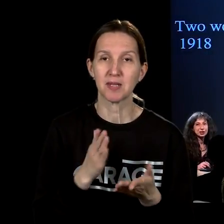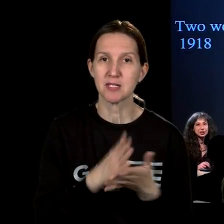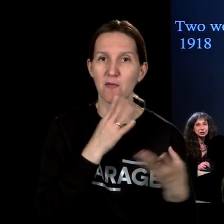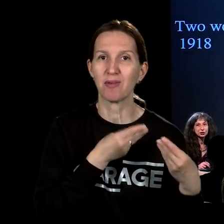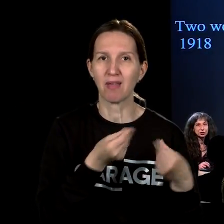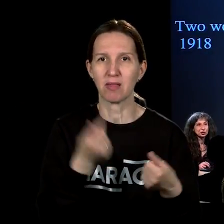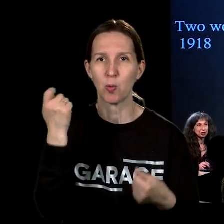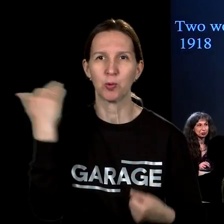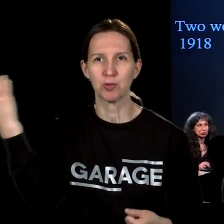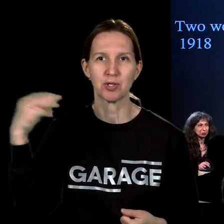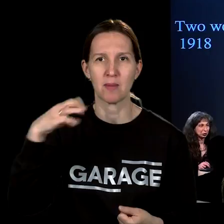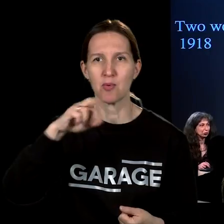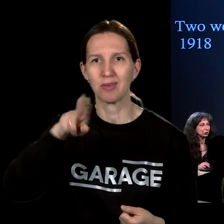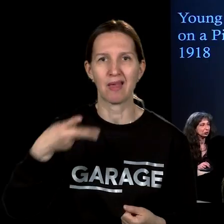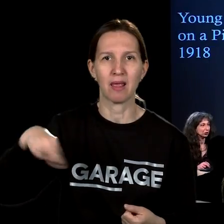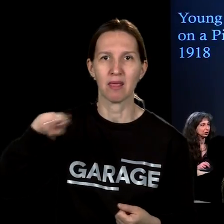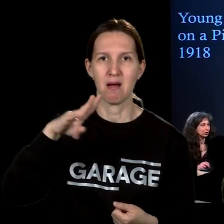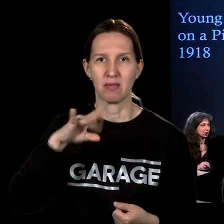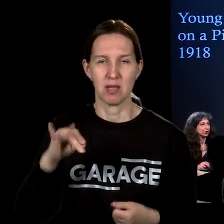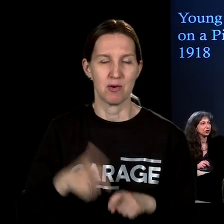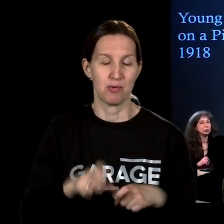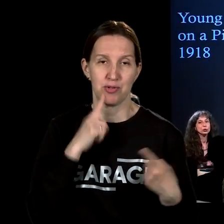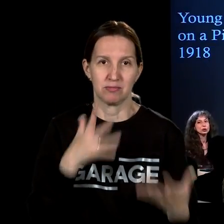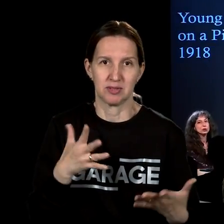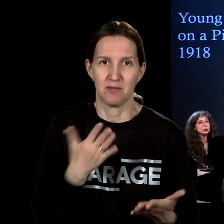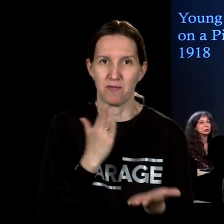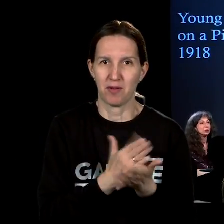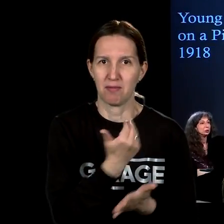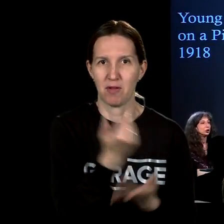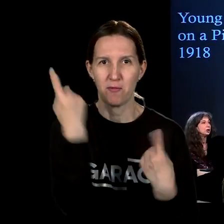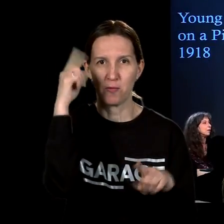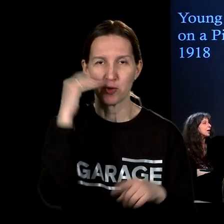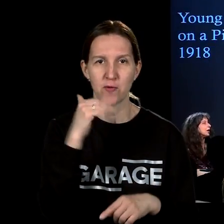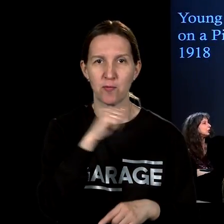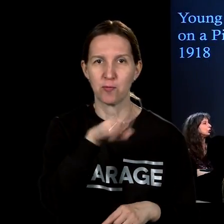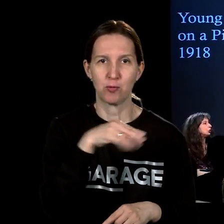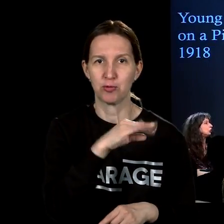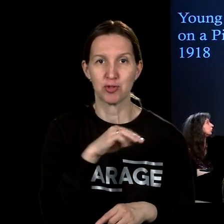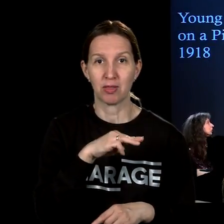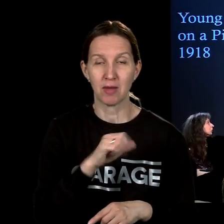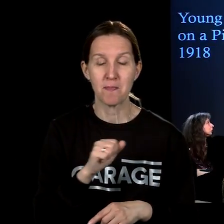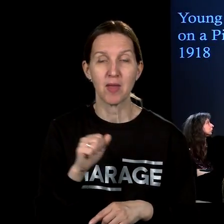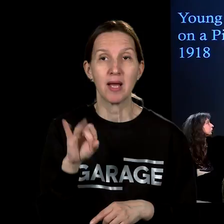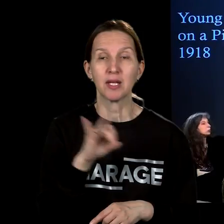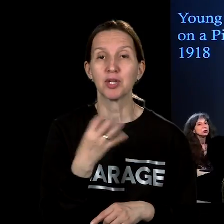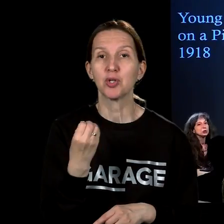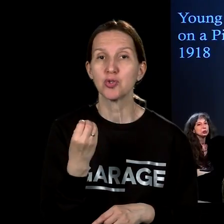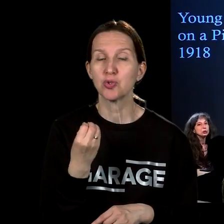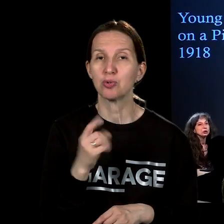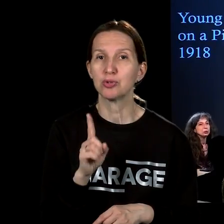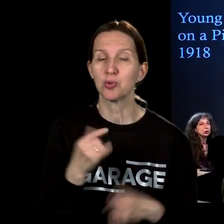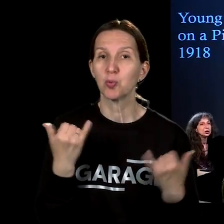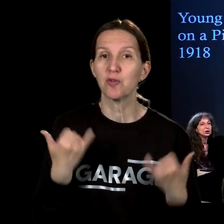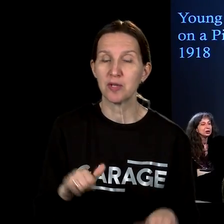влиянии Модигиани, оно достаточно явно присутствует в этих ранних работах Фуджиты. Но что у него тоже, пожалуй,